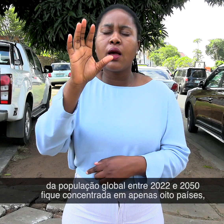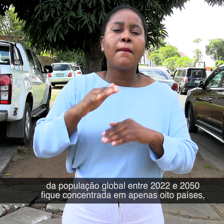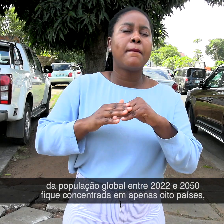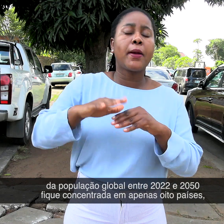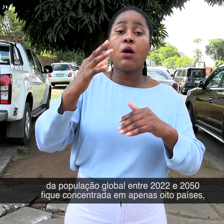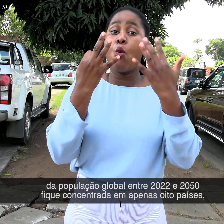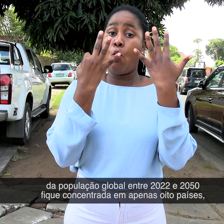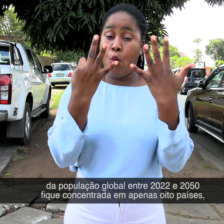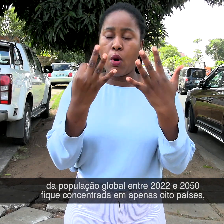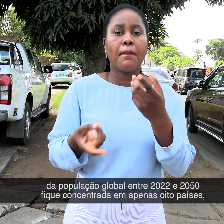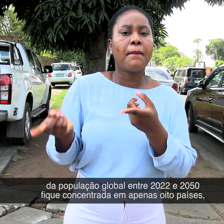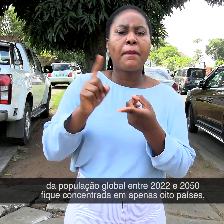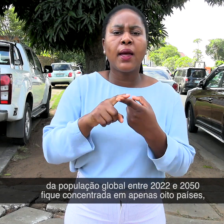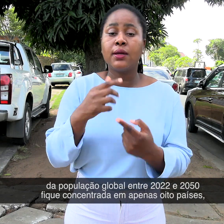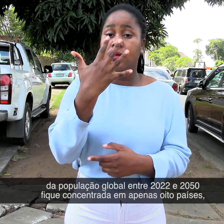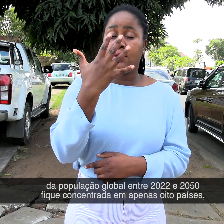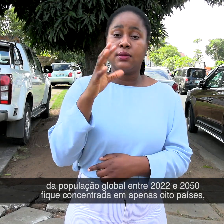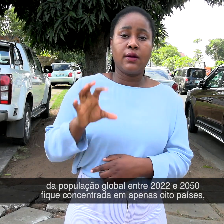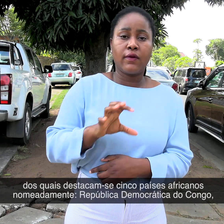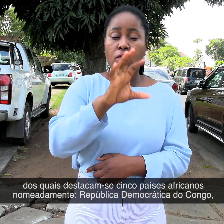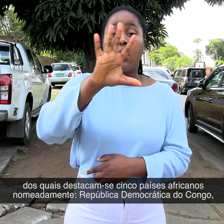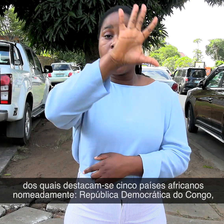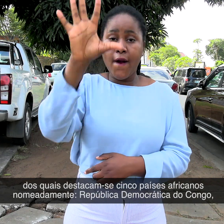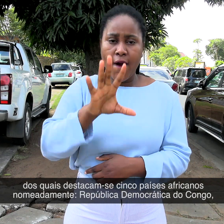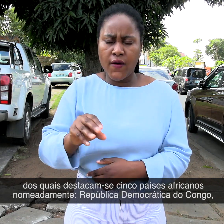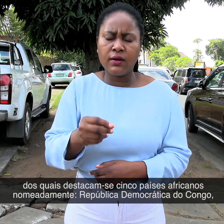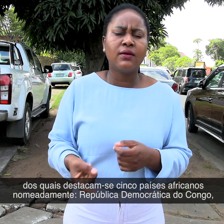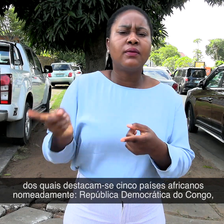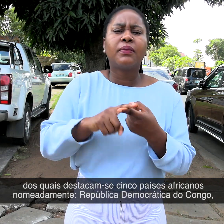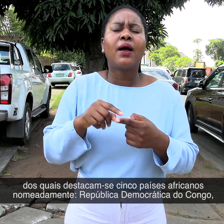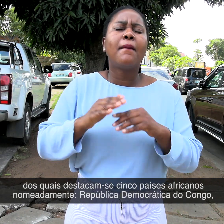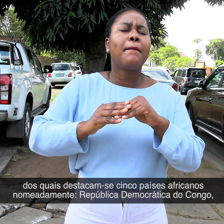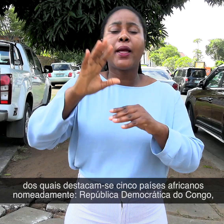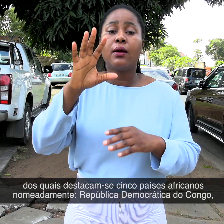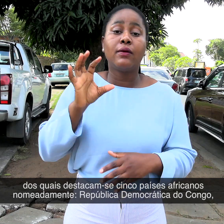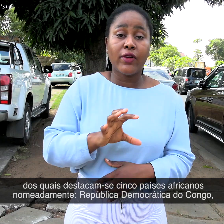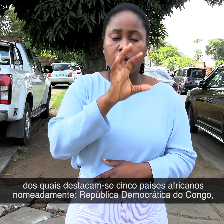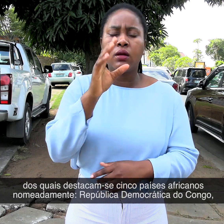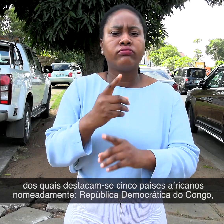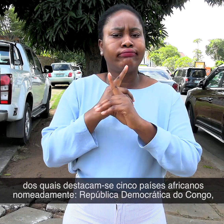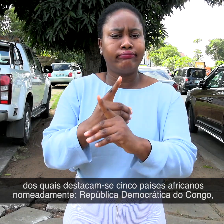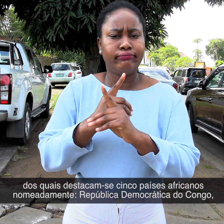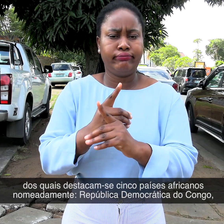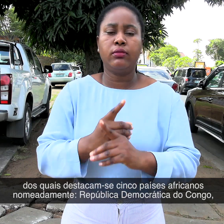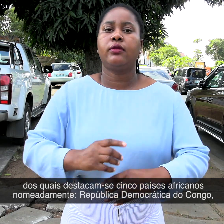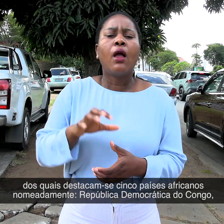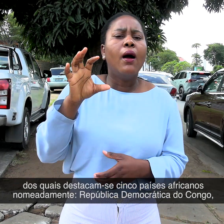fica concentrada em apenas 8 países, dos quais destacam-se 5 países africanos, nomeadamente República